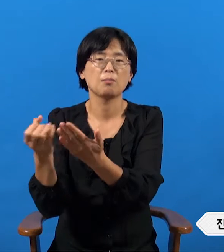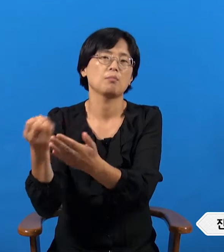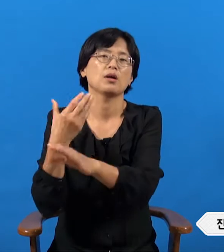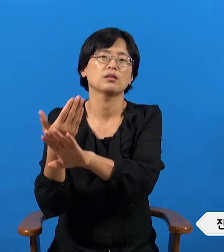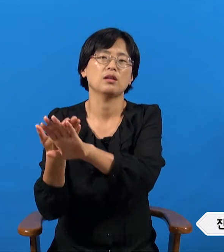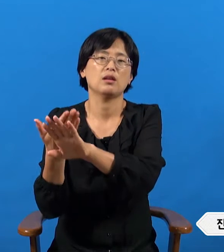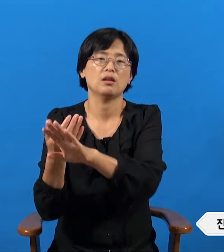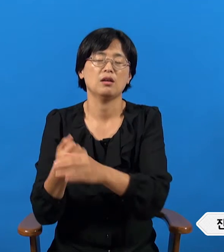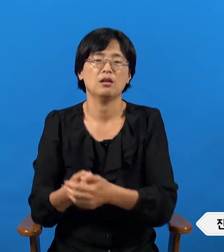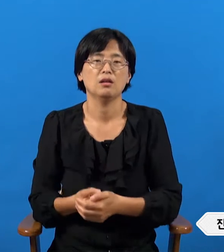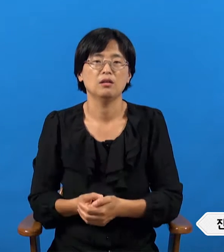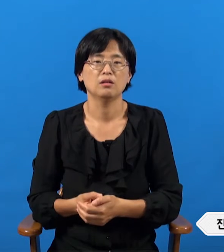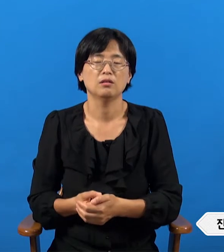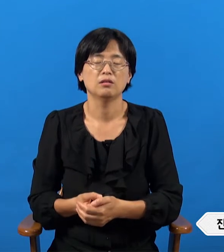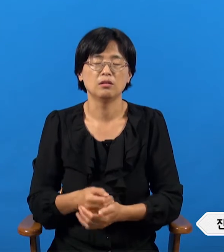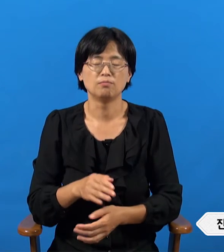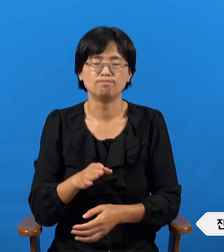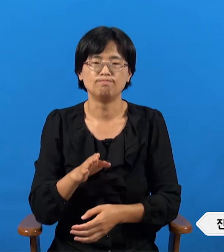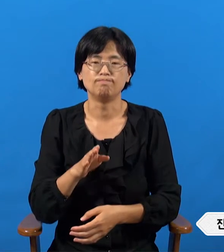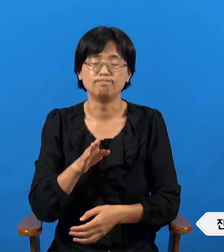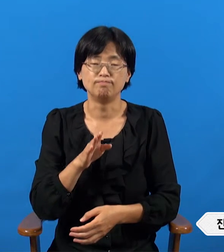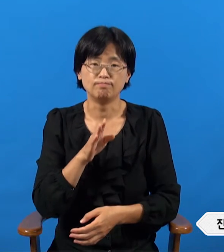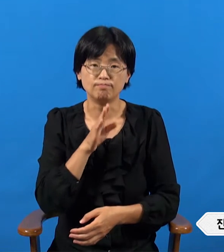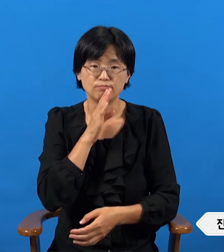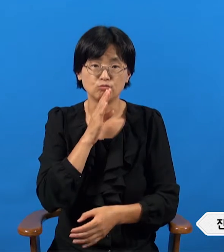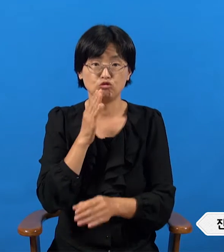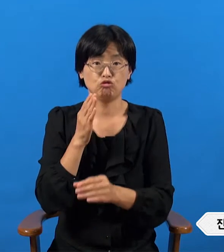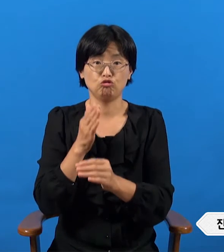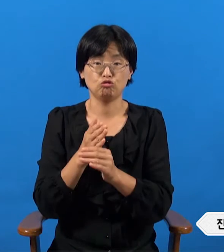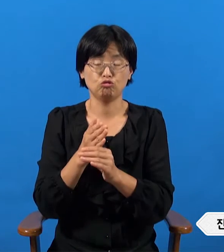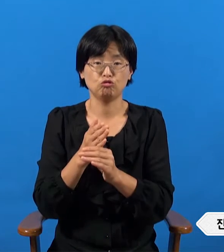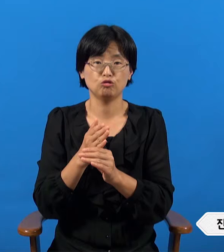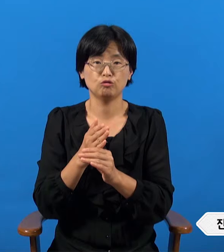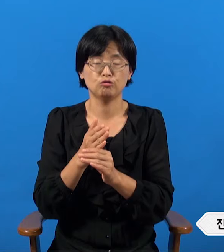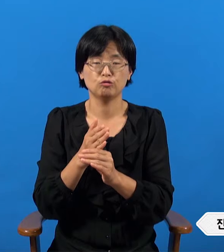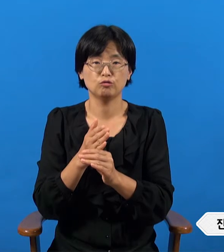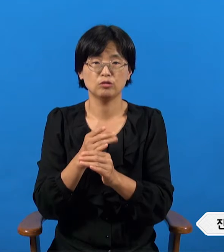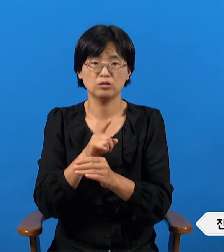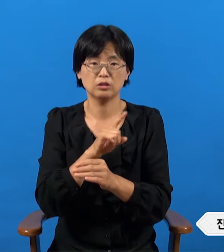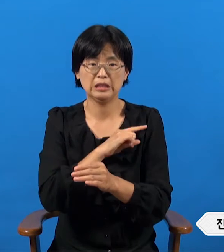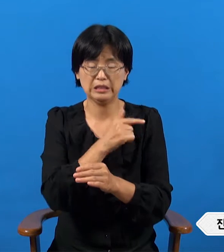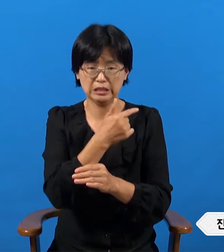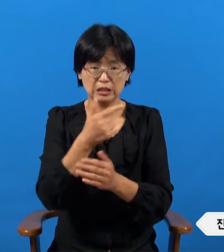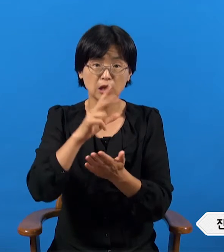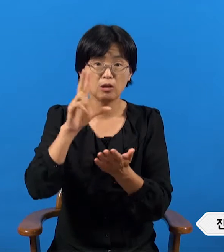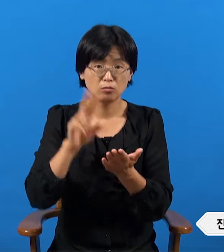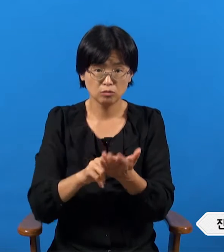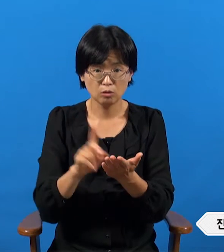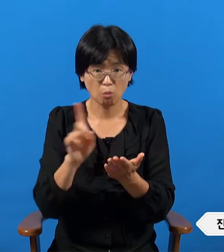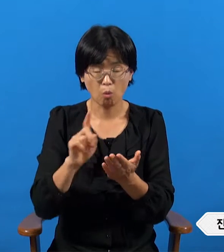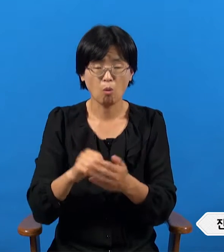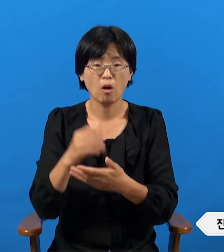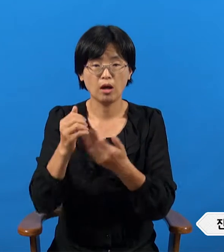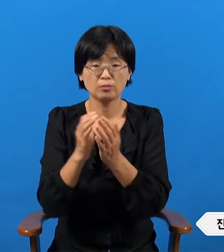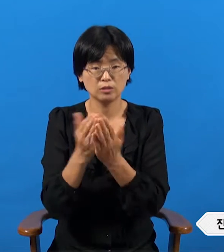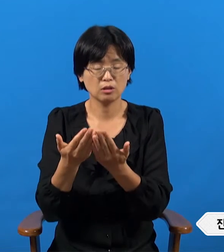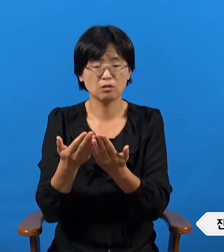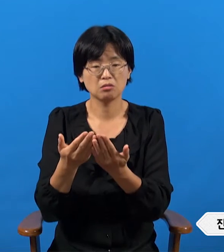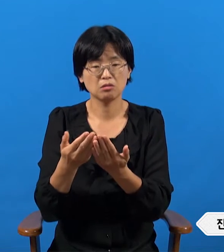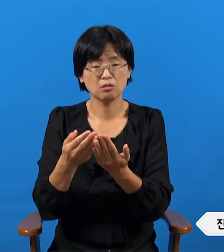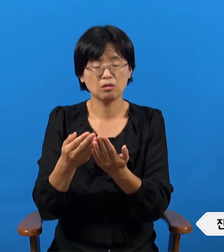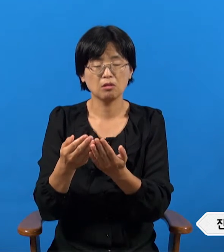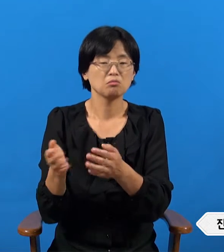말씀하지 않습니다. 아니, 실제적으로 가장 중심에 있는 우리 인생의 가장 큰 문제를 성경은